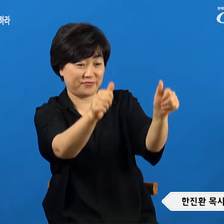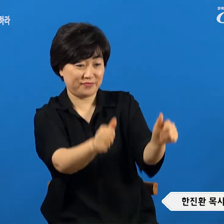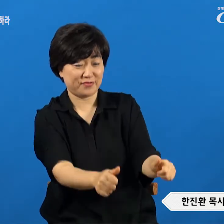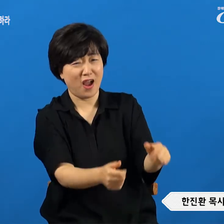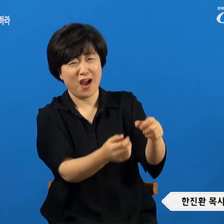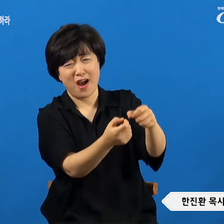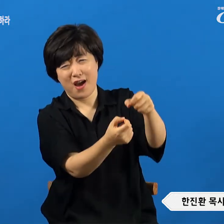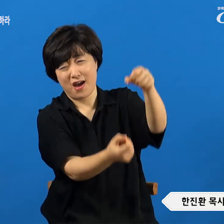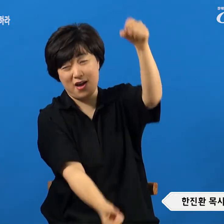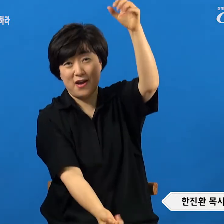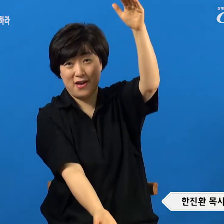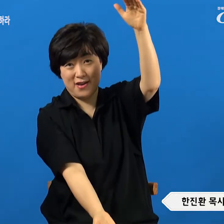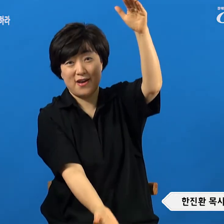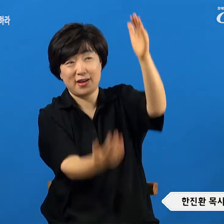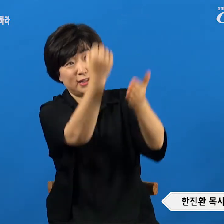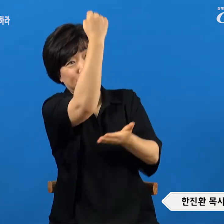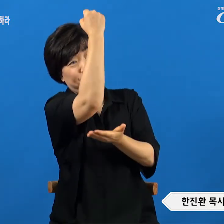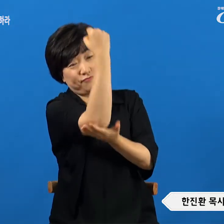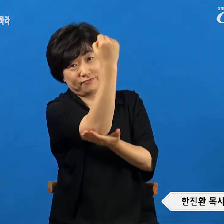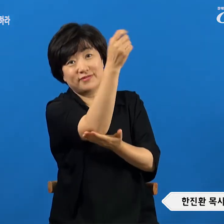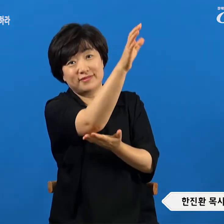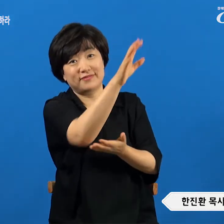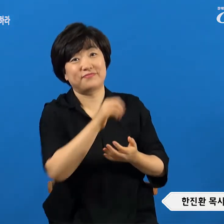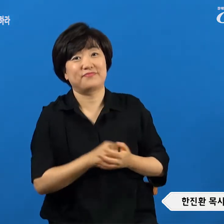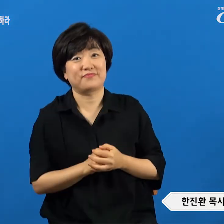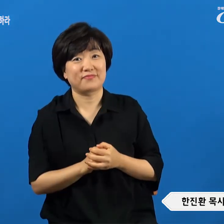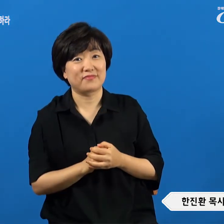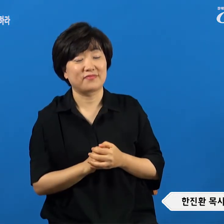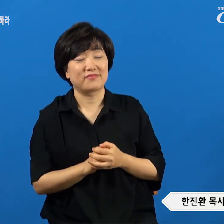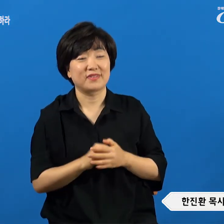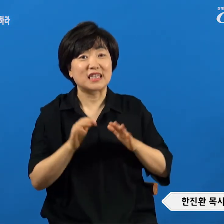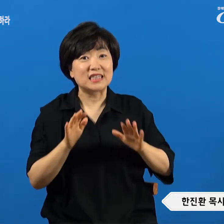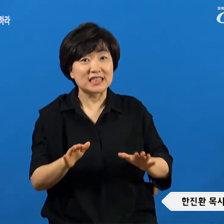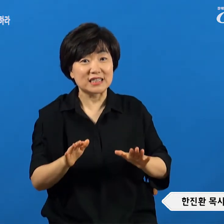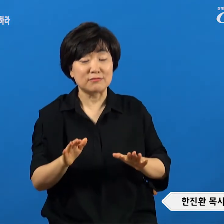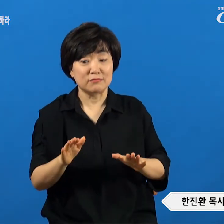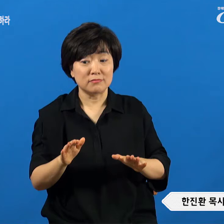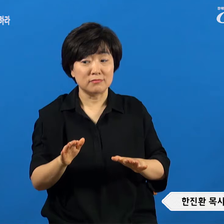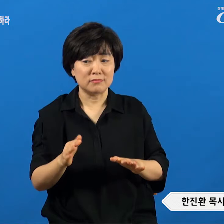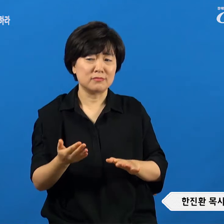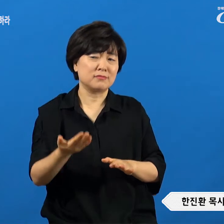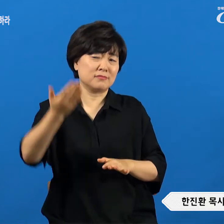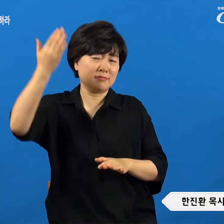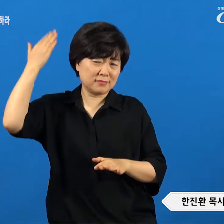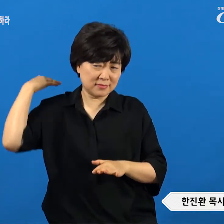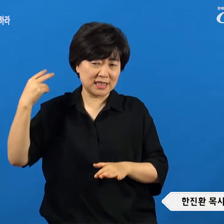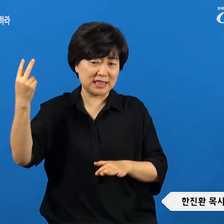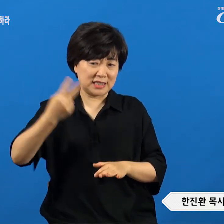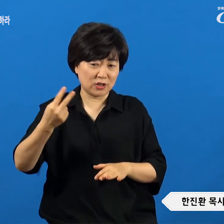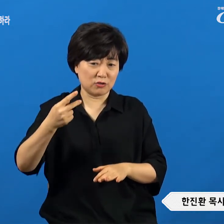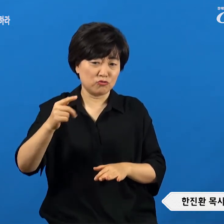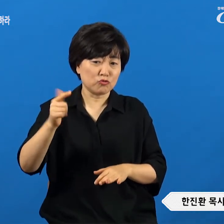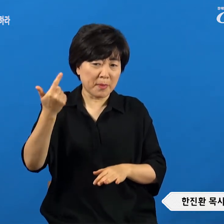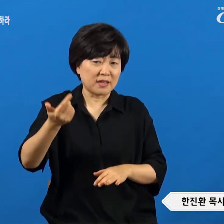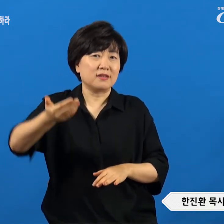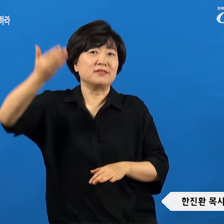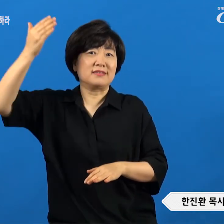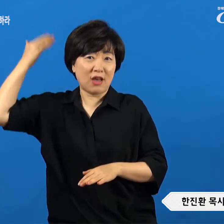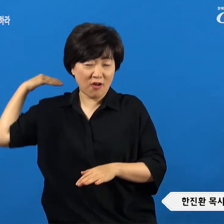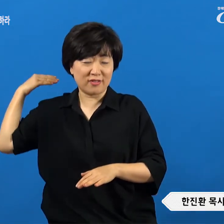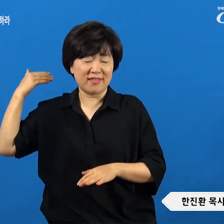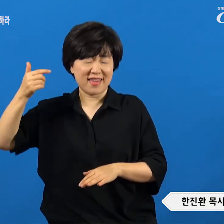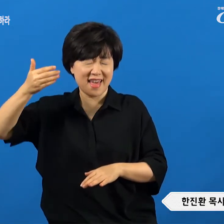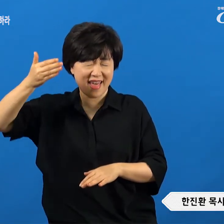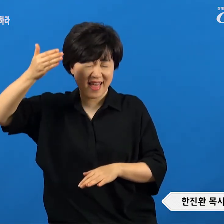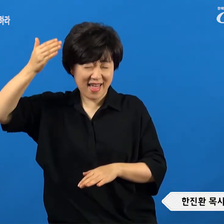상상이 잘 가지 않는 이 거대한 신상을 세웠습니다. 지금부터 2600년 전에 그 옛날에 그런